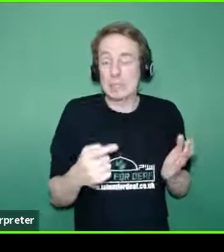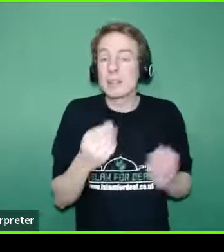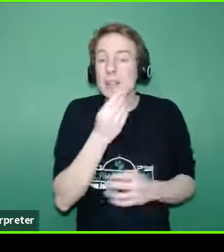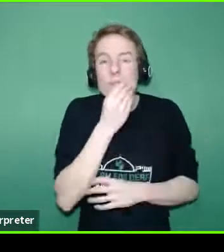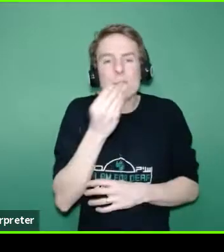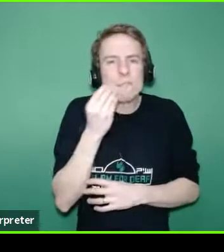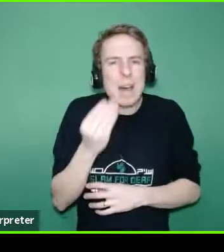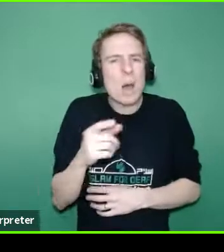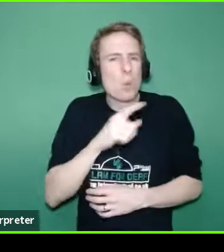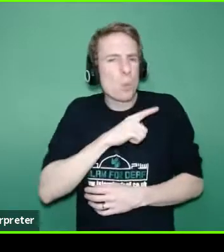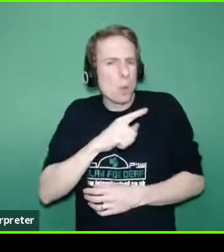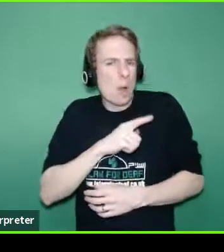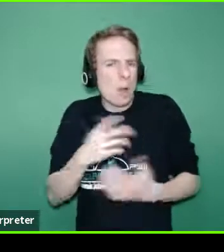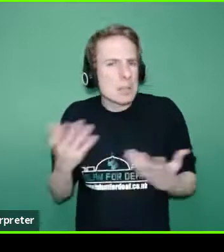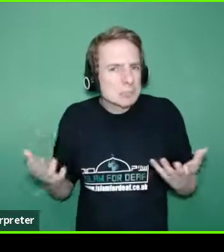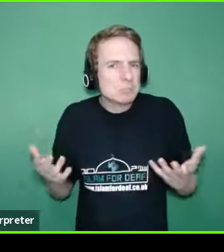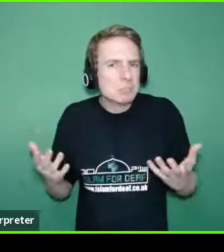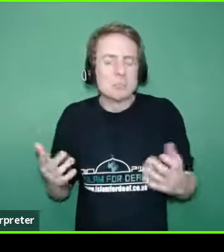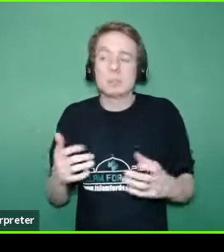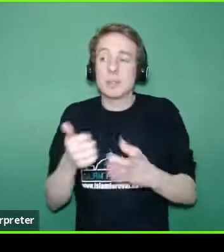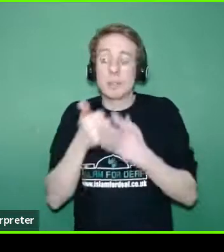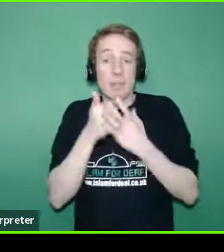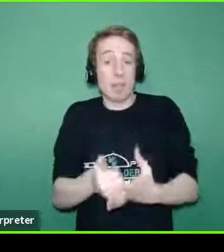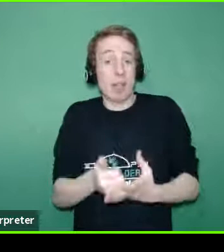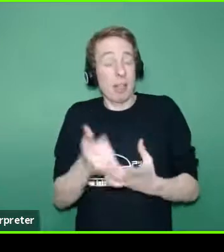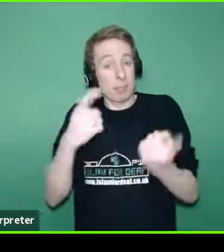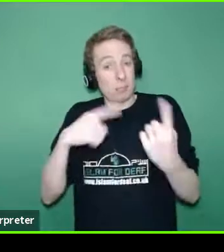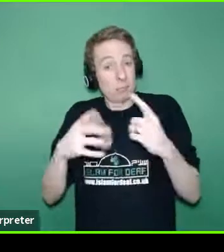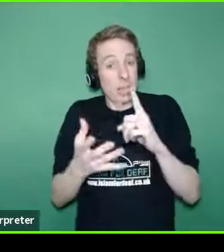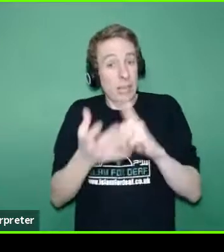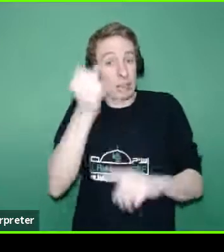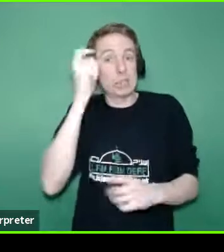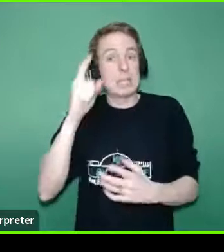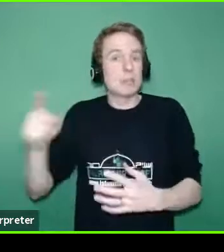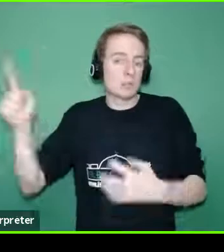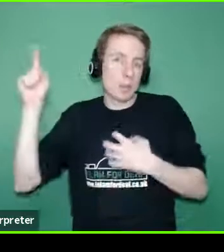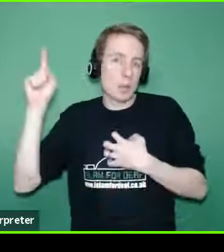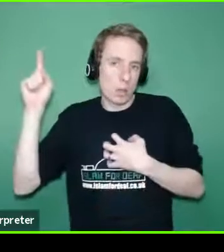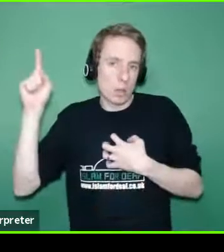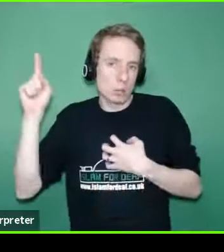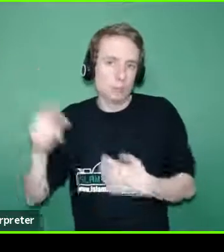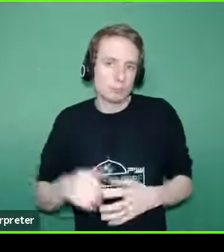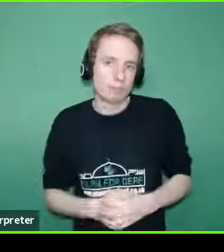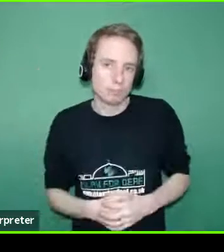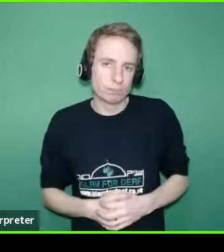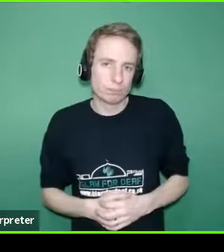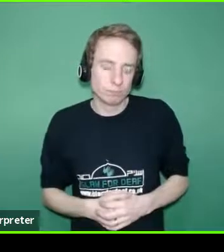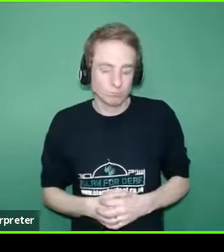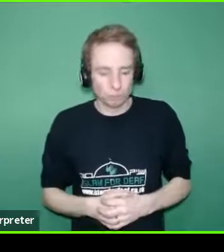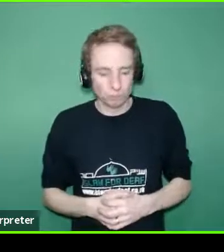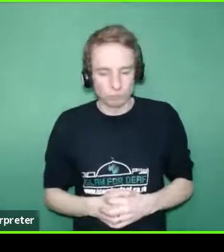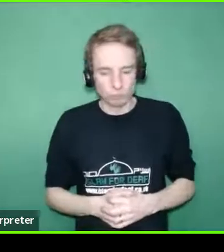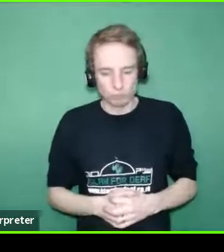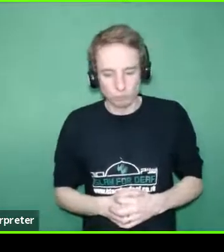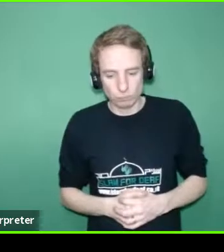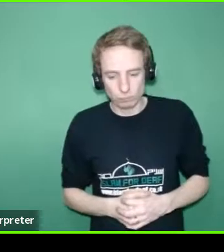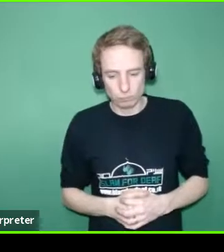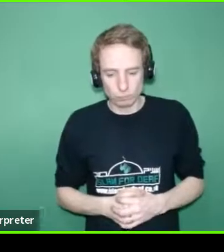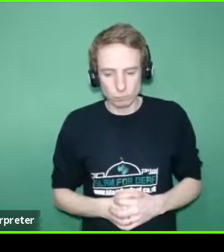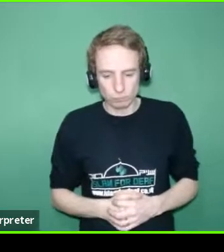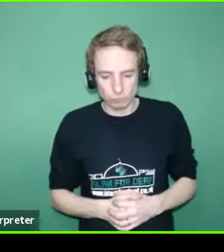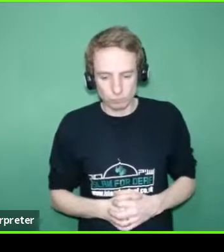is that we achieve God consciousness. وقد ذكر الله عز